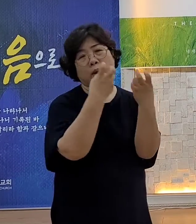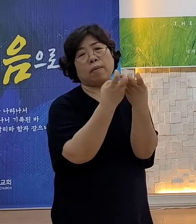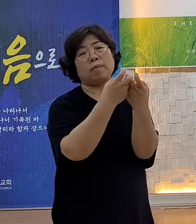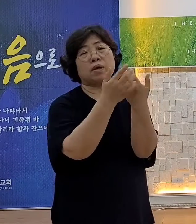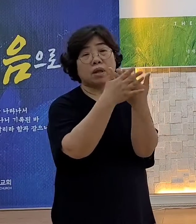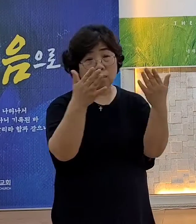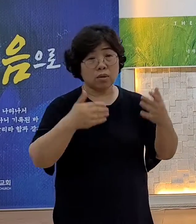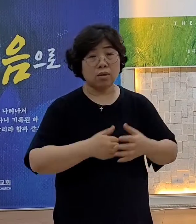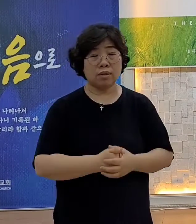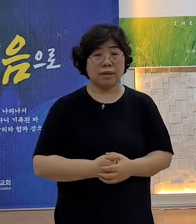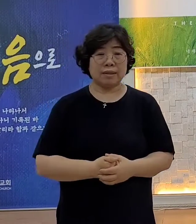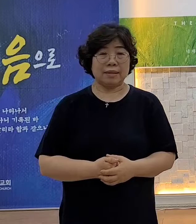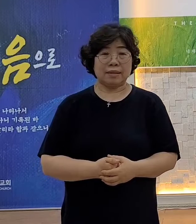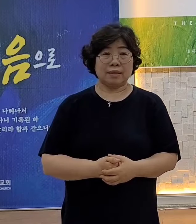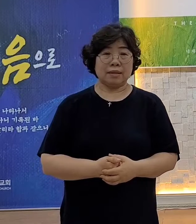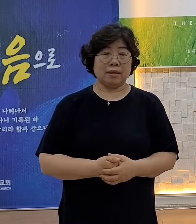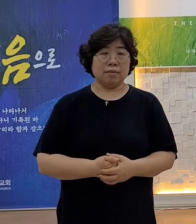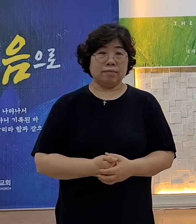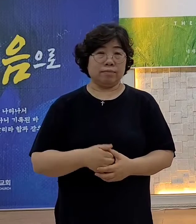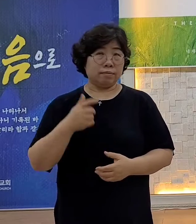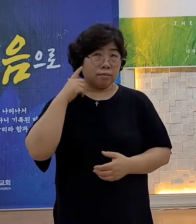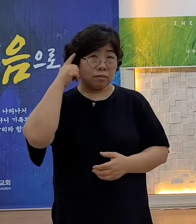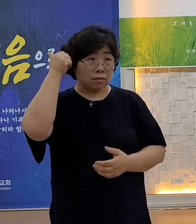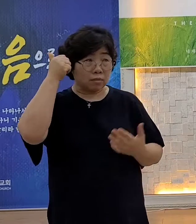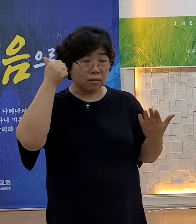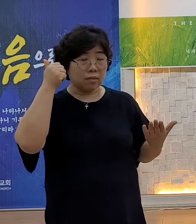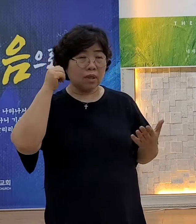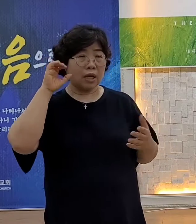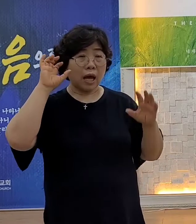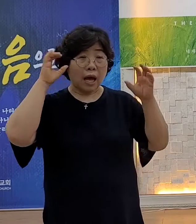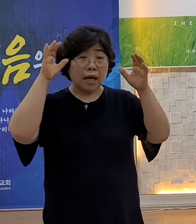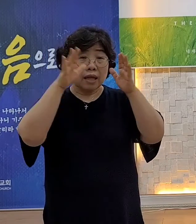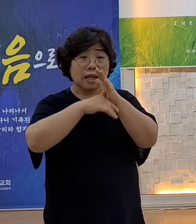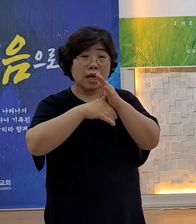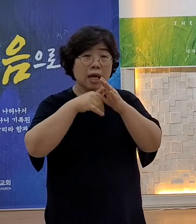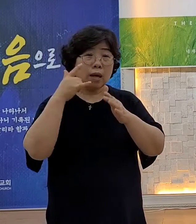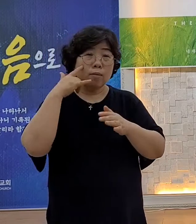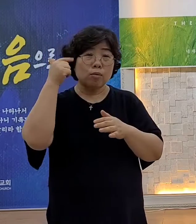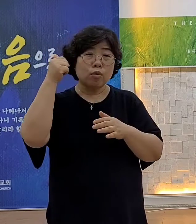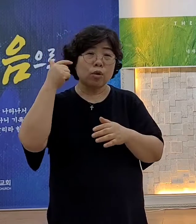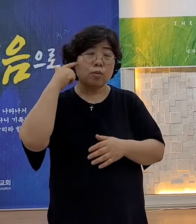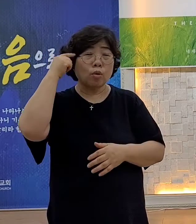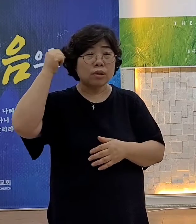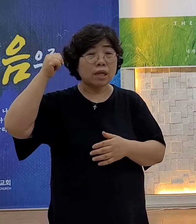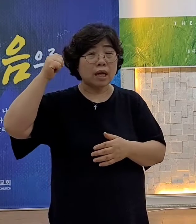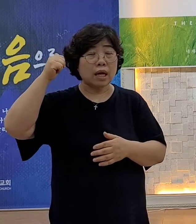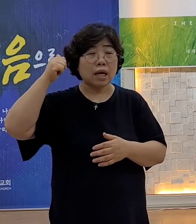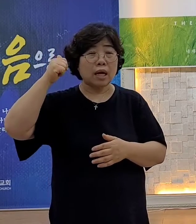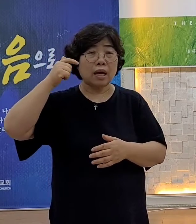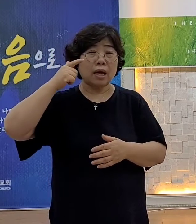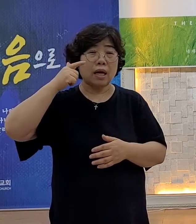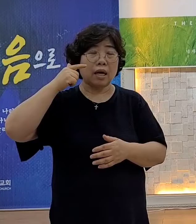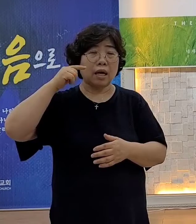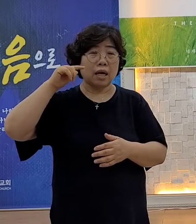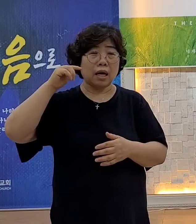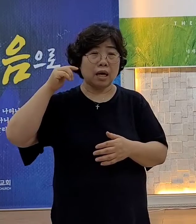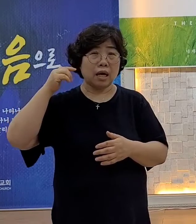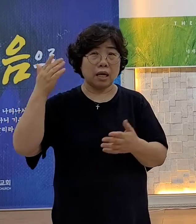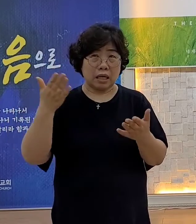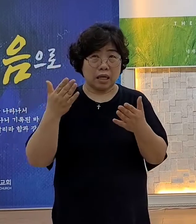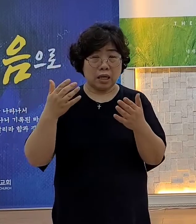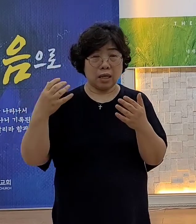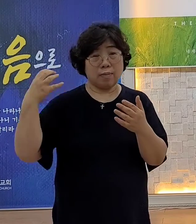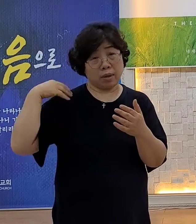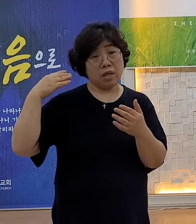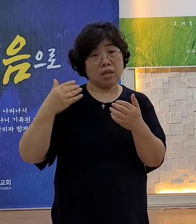때 저희 아버지가 신앙하기 전입니다. 그때 저는 엄마 따라